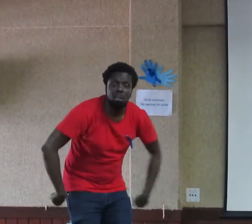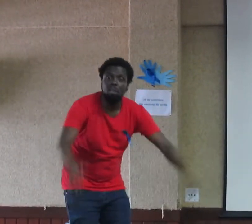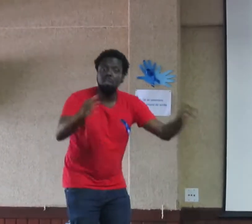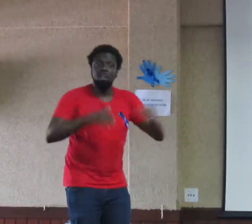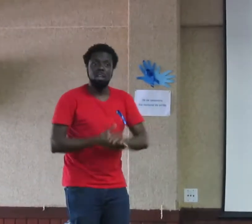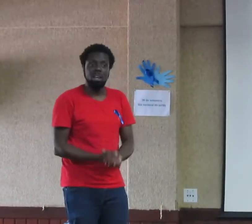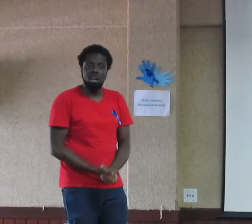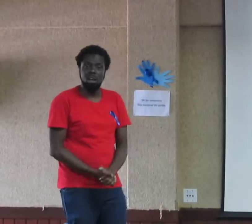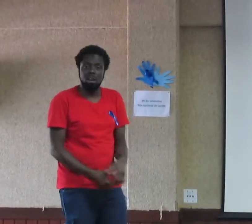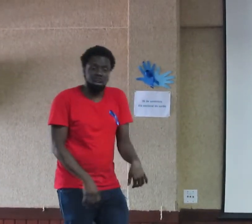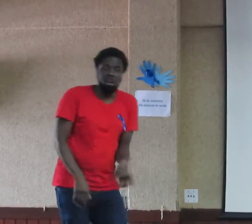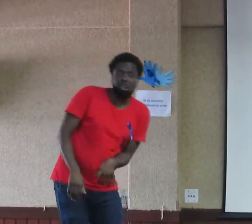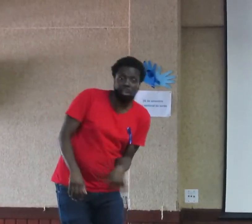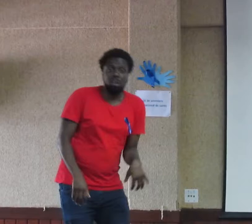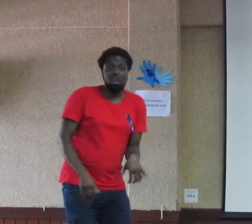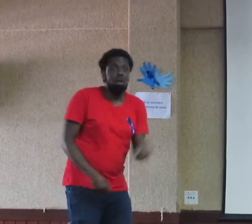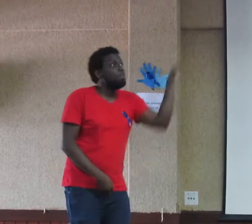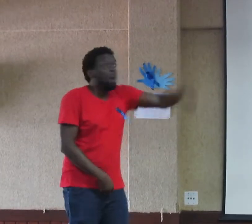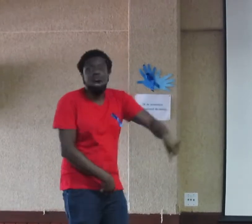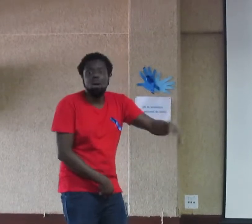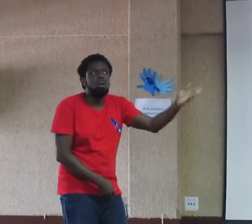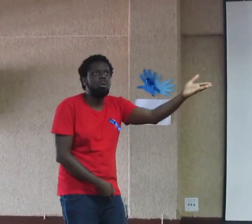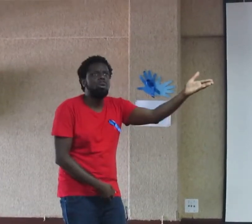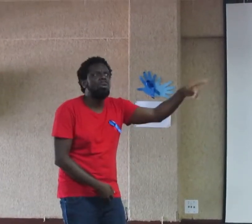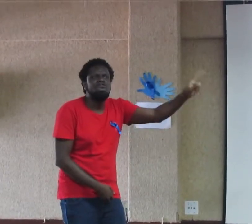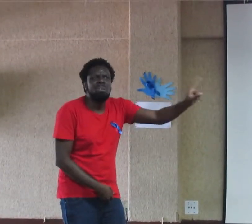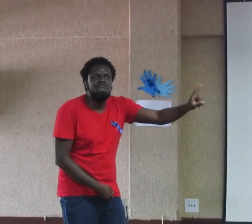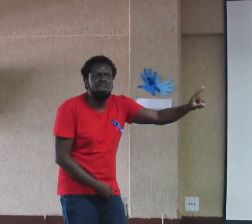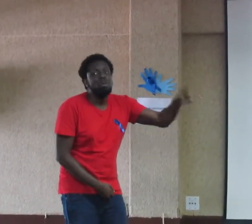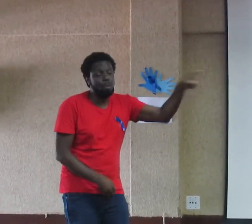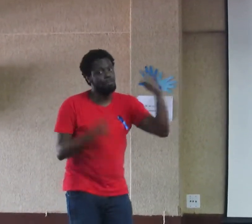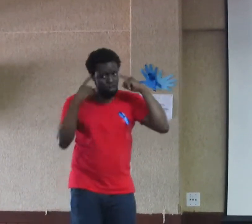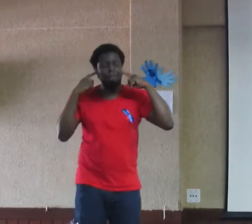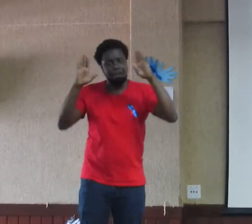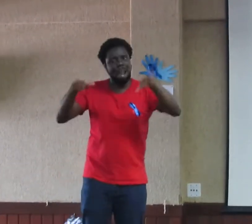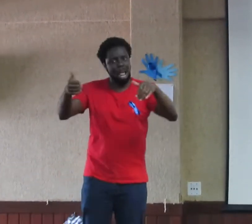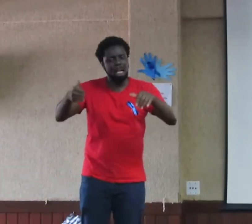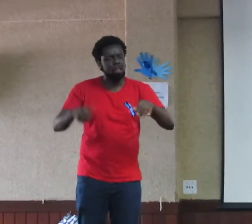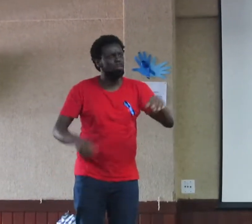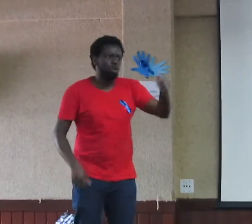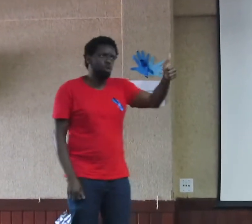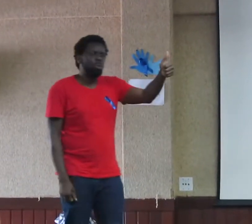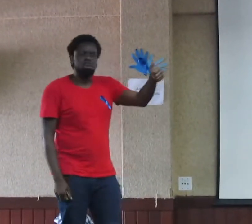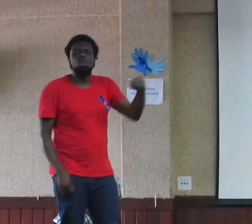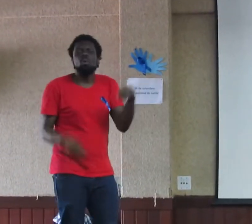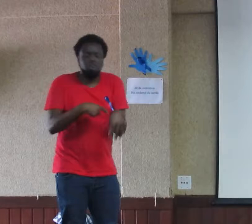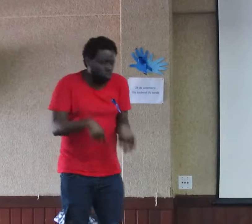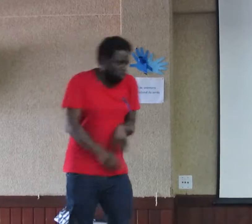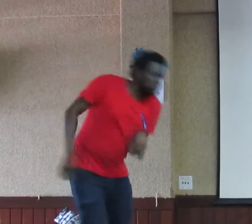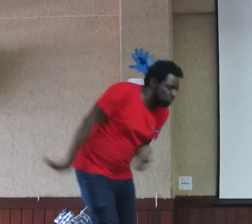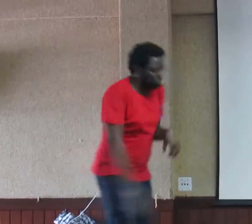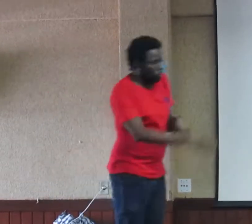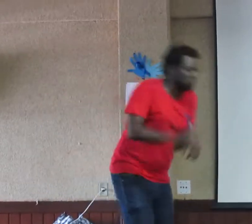perigoso, principalmente nessas empresas que tem fábricas. E aí tinha deficientes